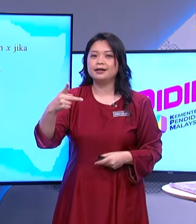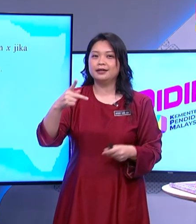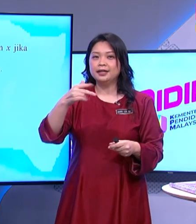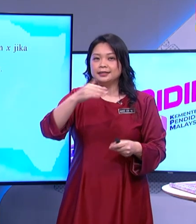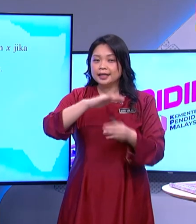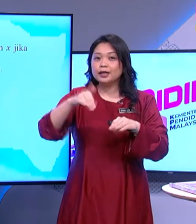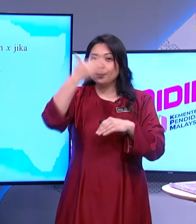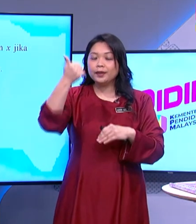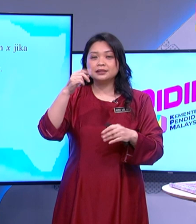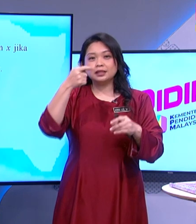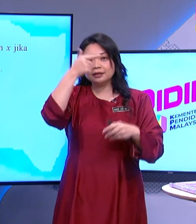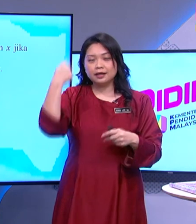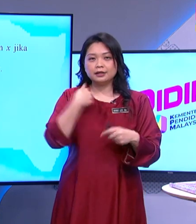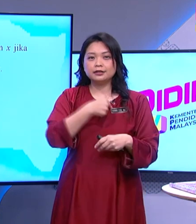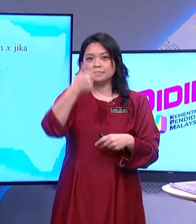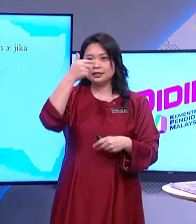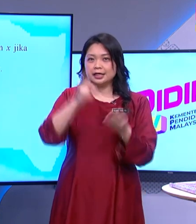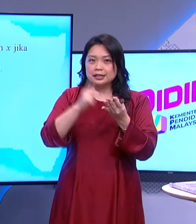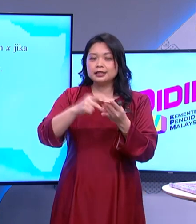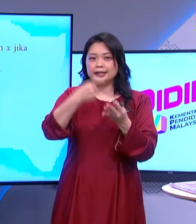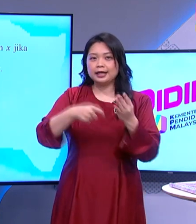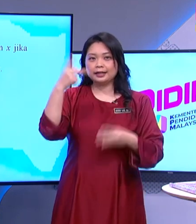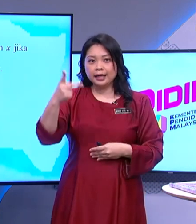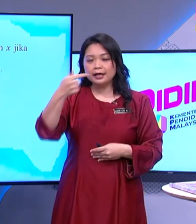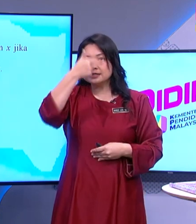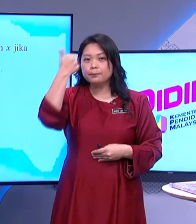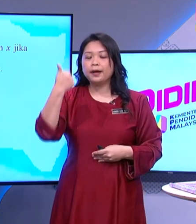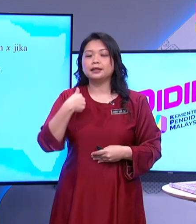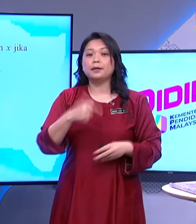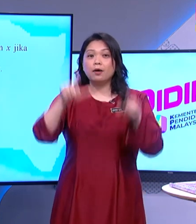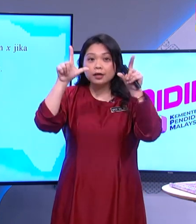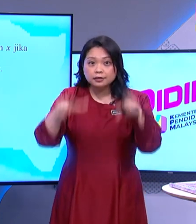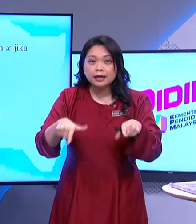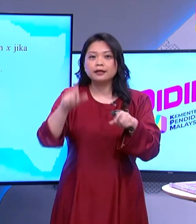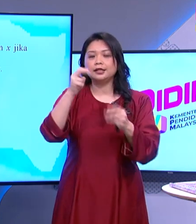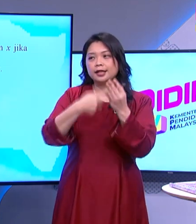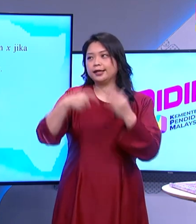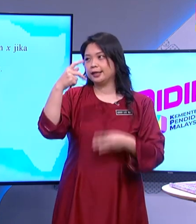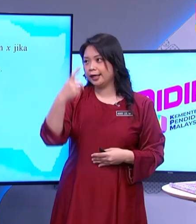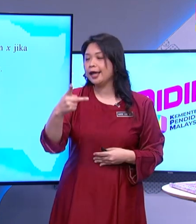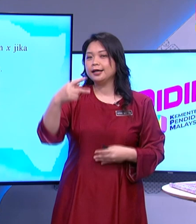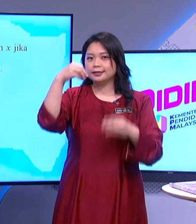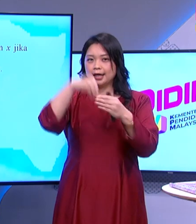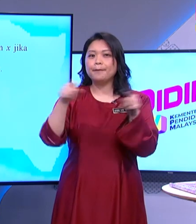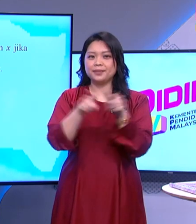jangan lupa kita kita tidak hilike sebab kita mau letakny like dalam